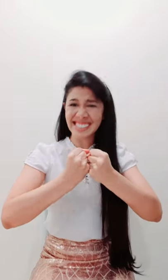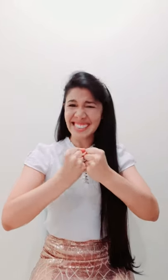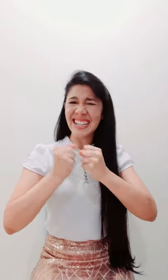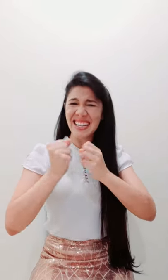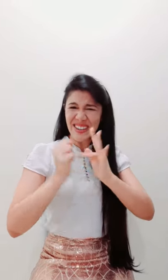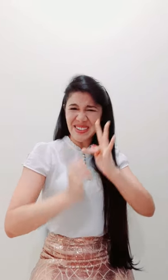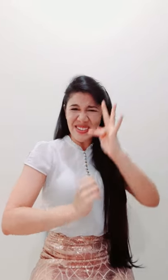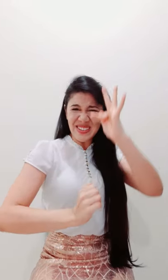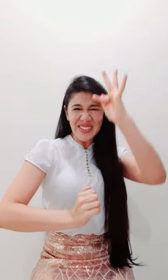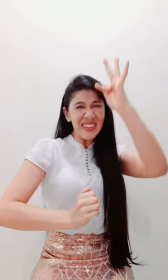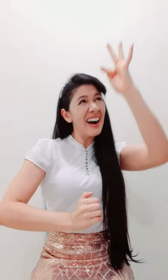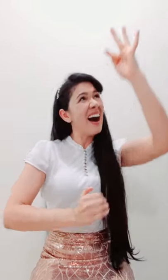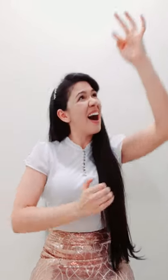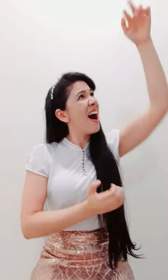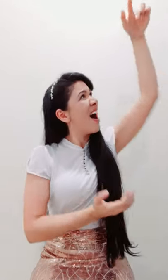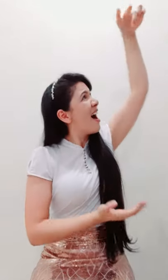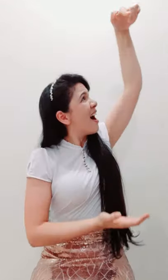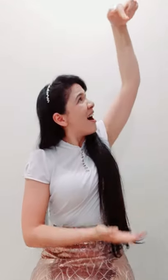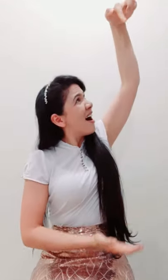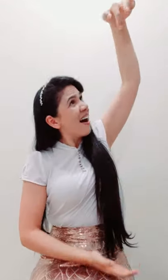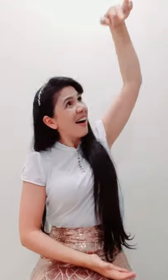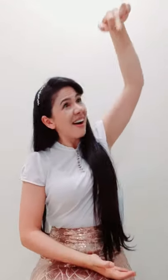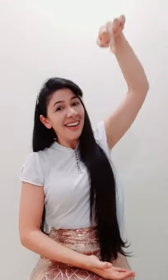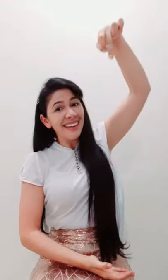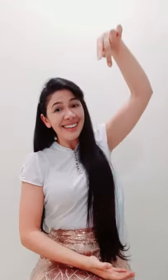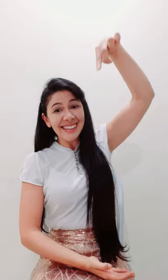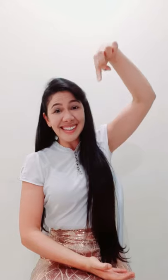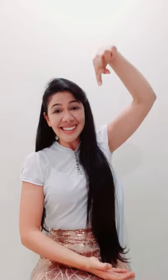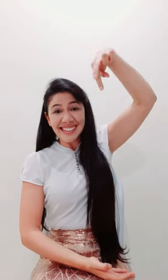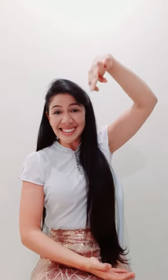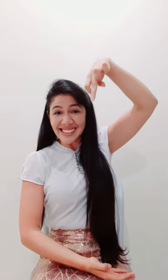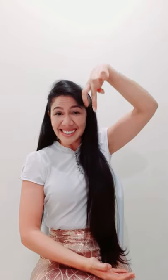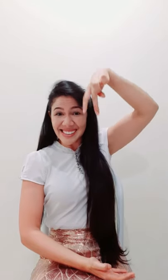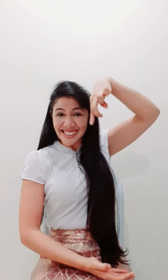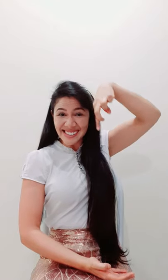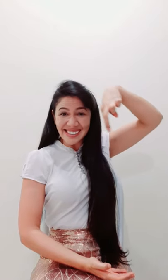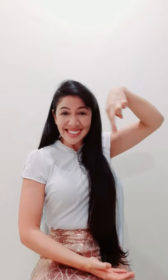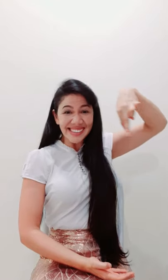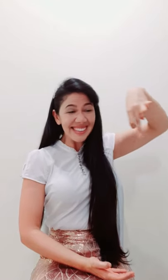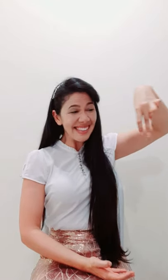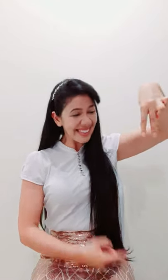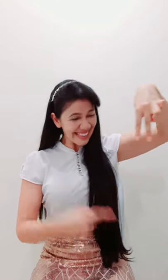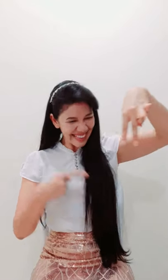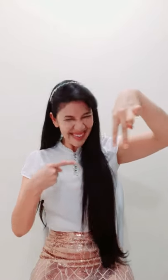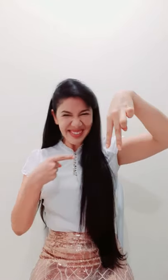o verdadeiro O juiz e